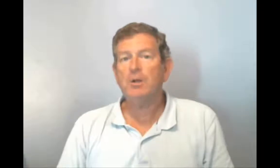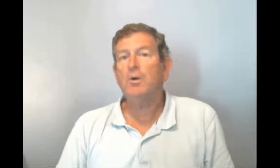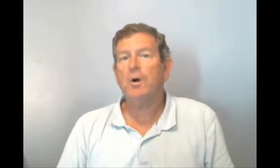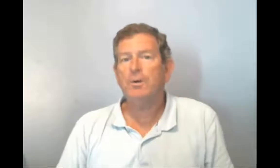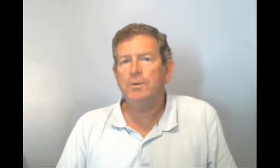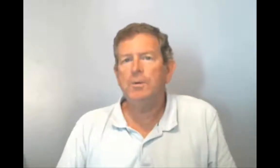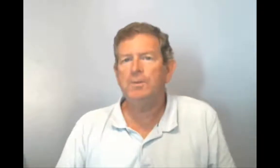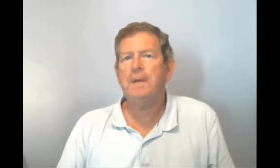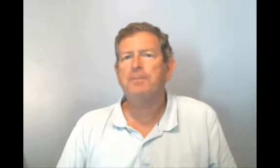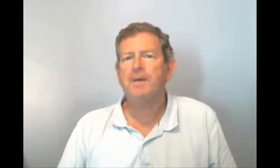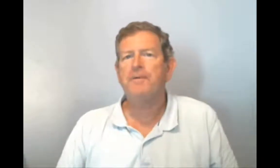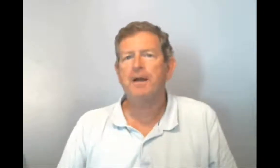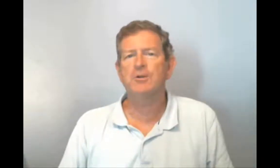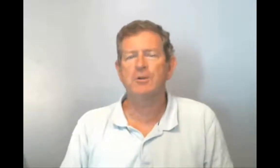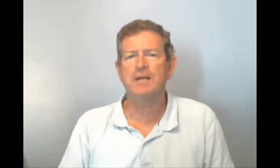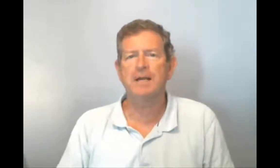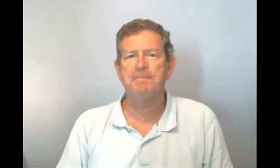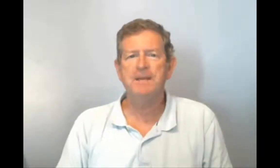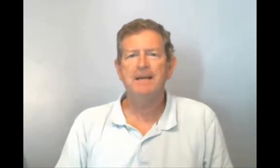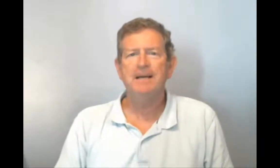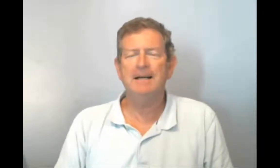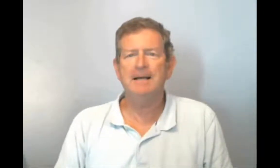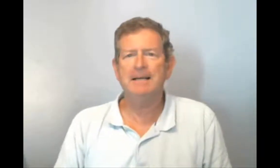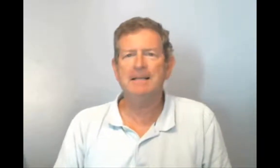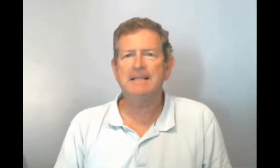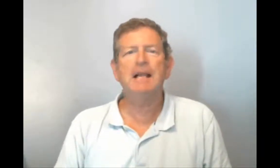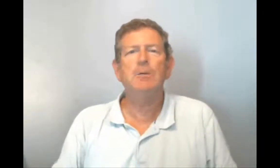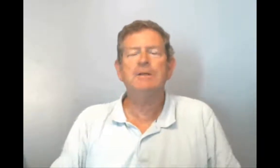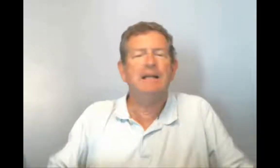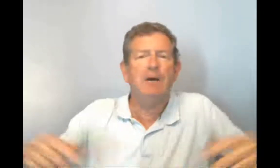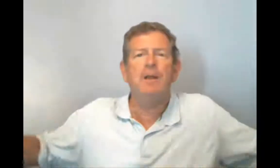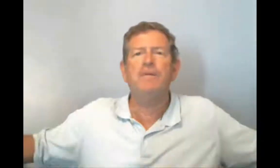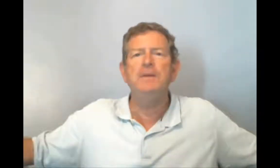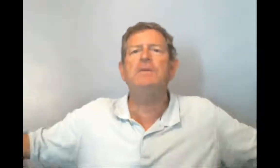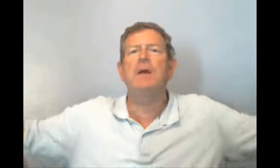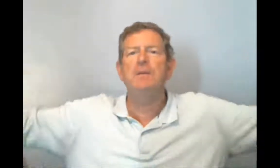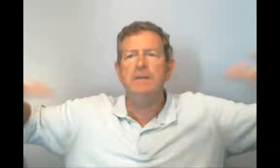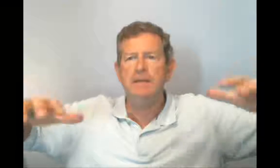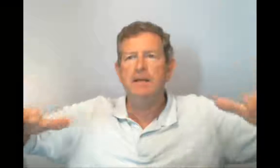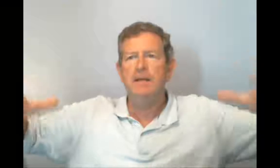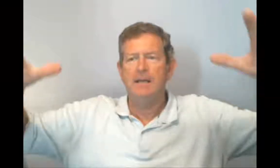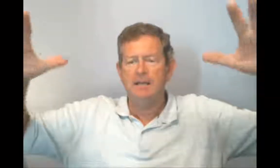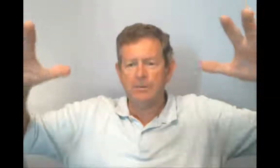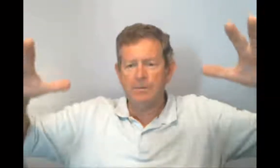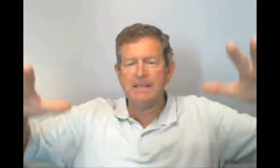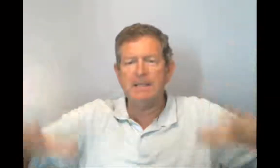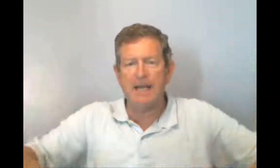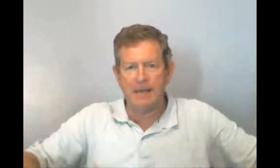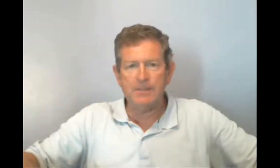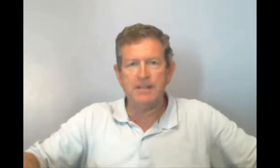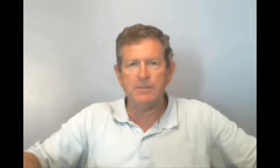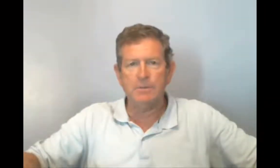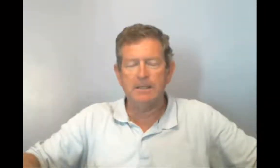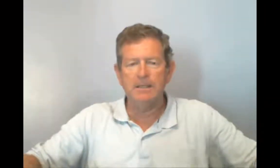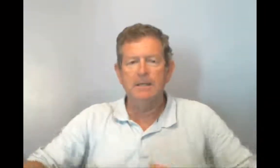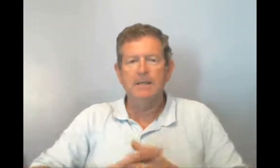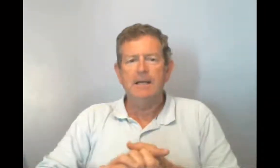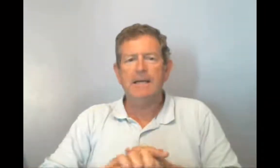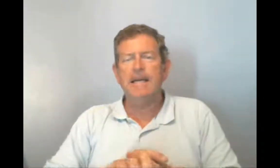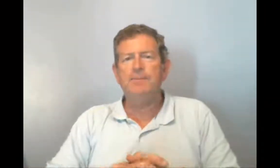encore une de mes préférées, je dirais. C'est là où la famille se réunit et se met à table, s'assoit. Et